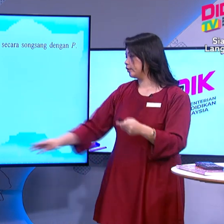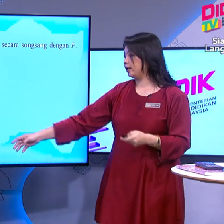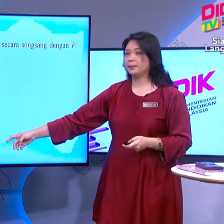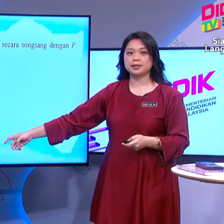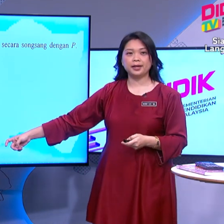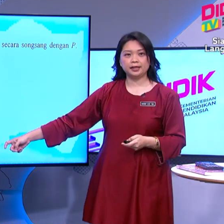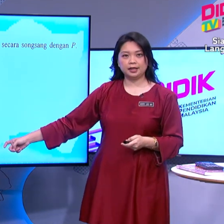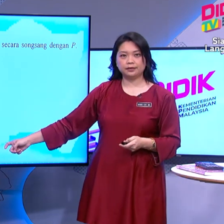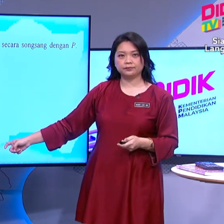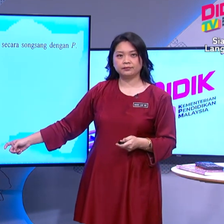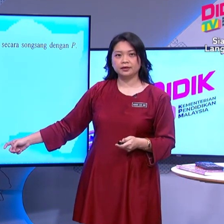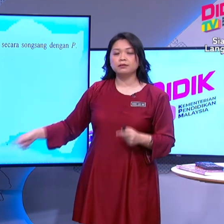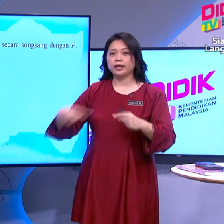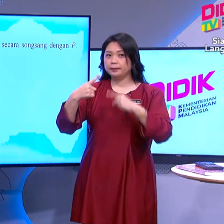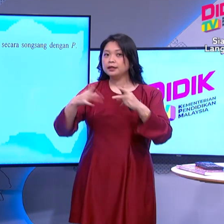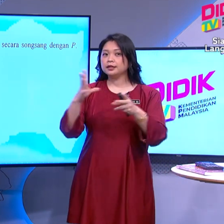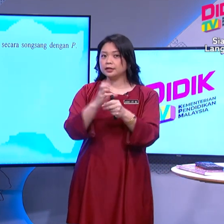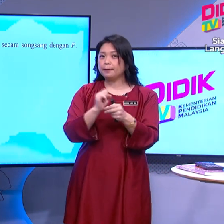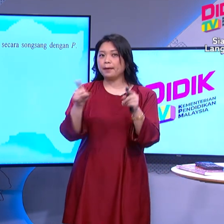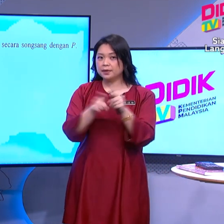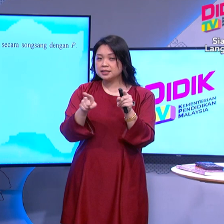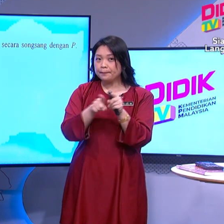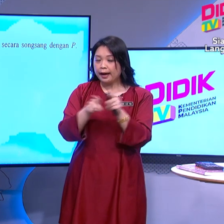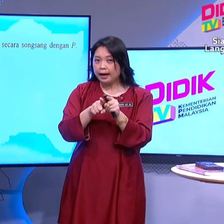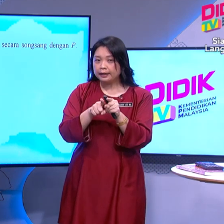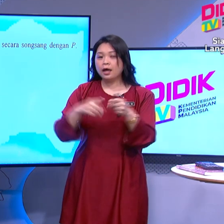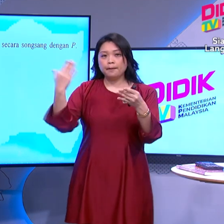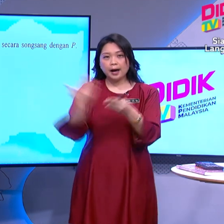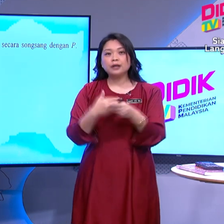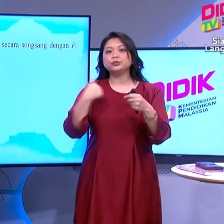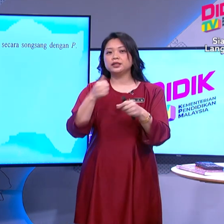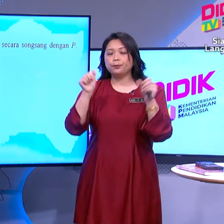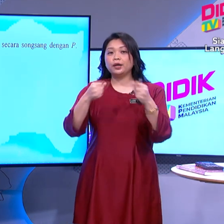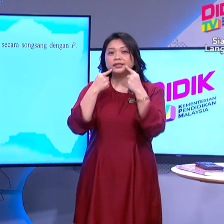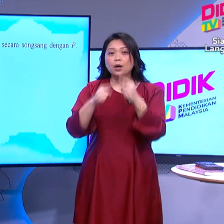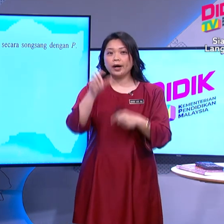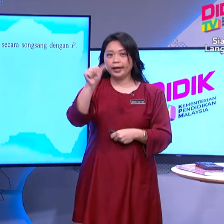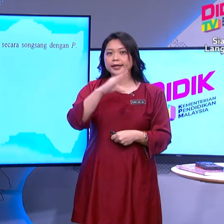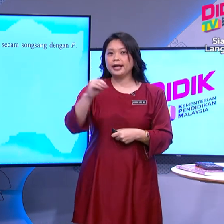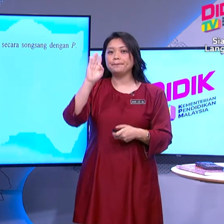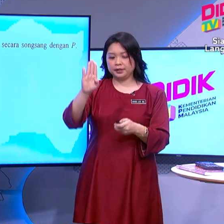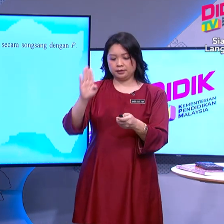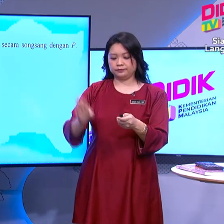Hai kepo sama ini Oke bila kita tak pesamaan baik baru kita boleh Jawa edabi